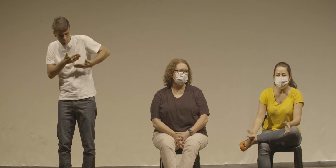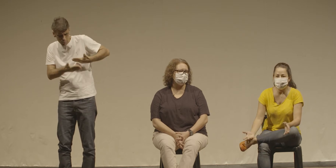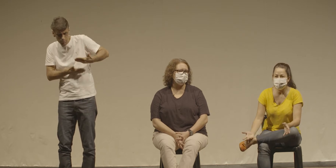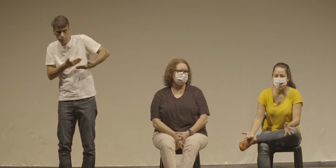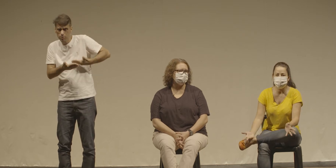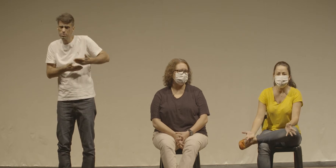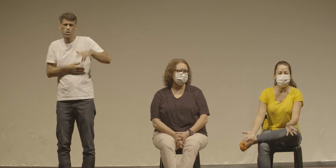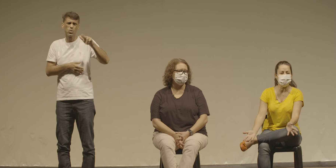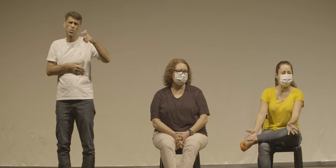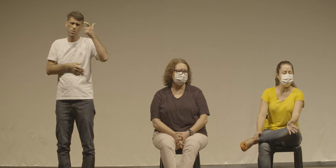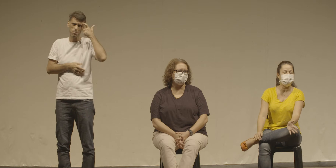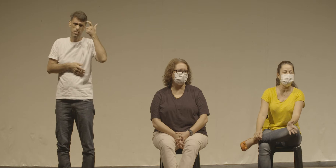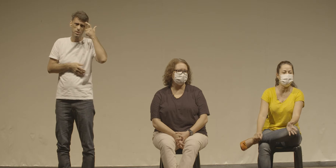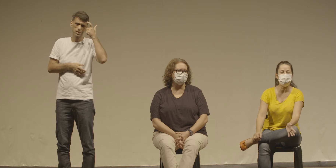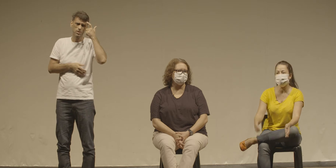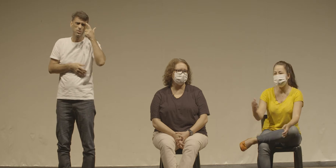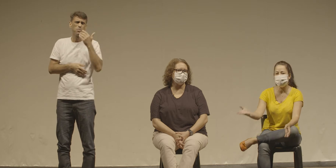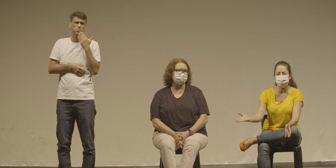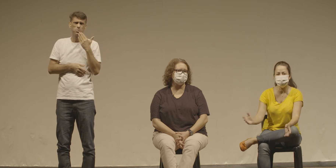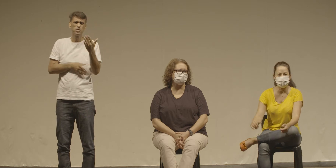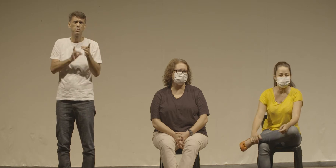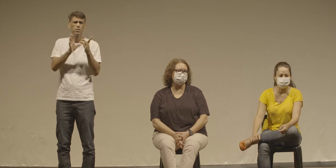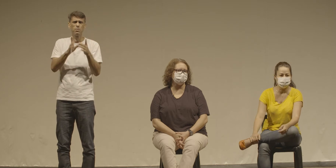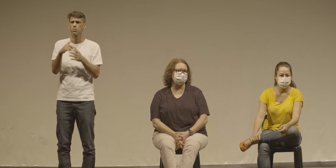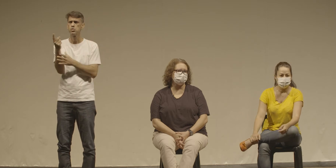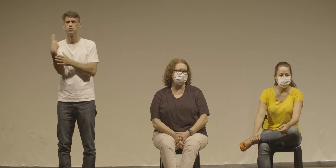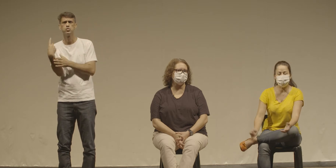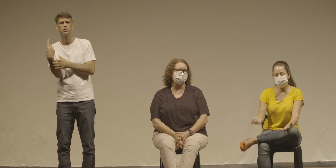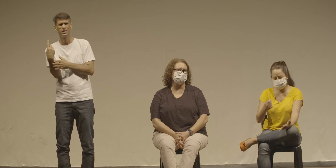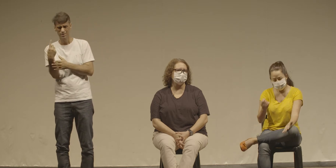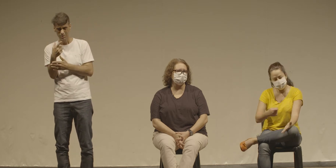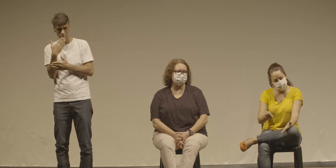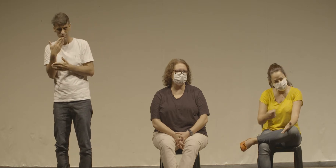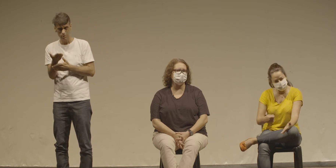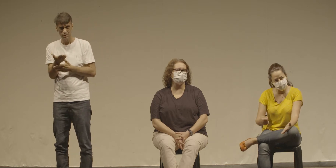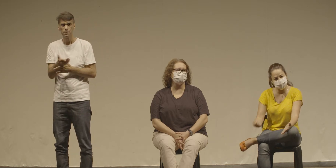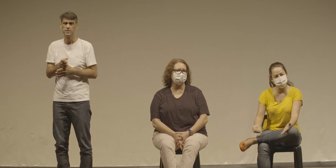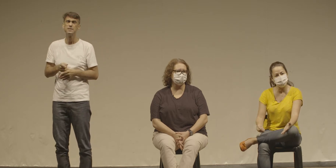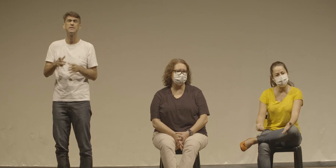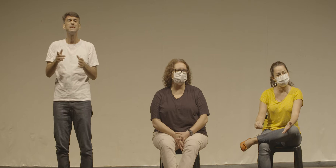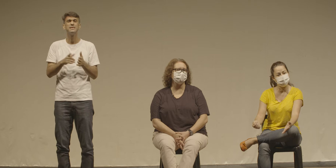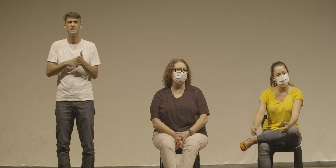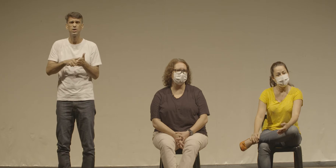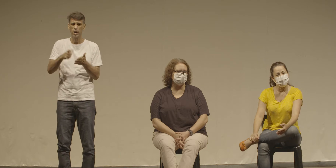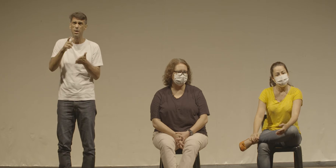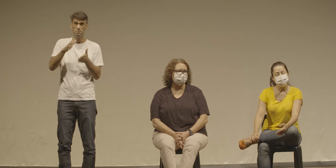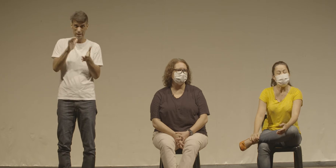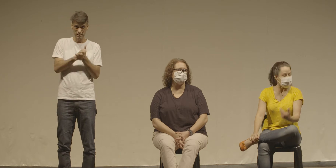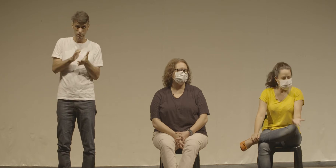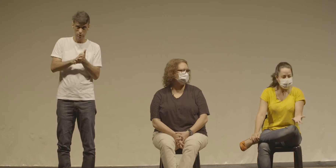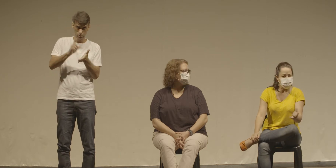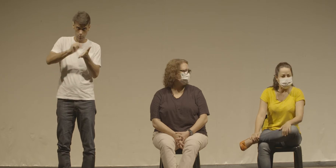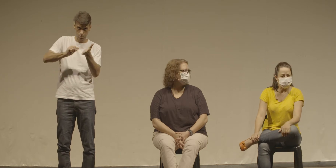nunca poderia imaginar que uma mulher teria que pedir permissão para comprar um liquidificador. Tinha que ter a carta do marido para...